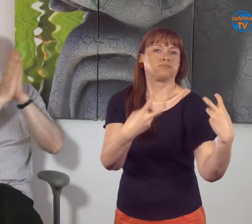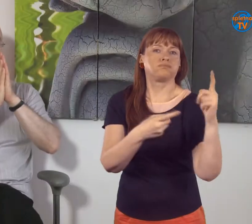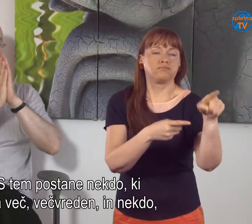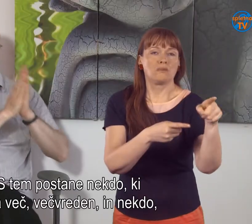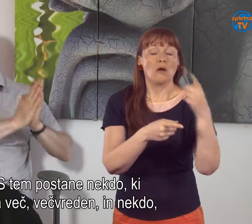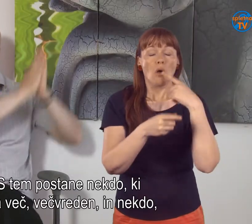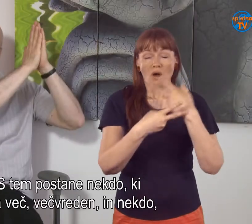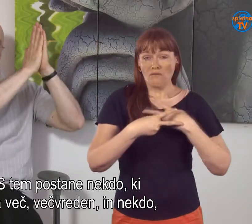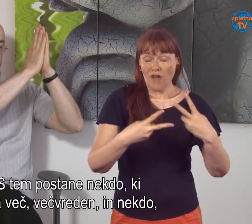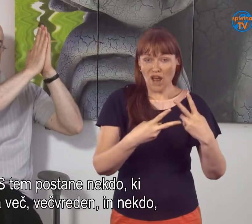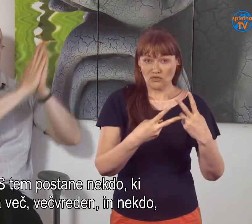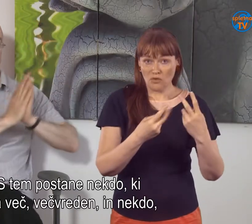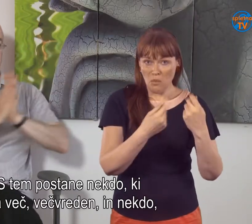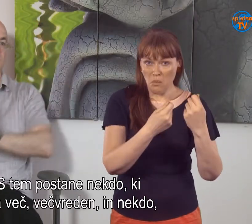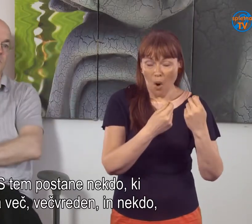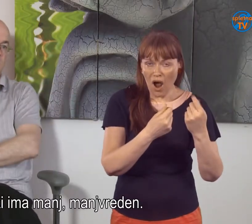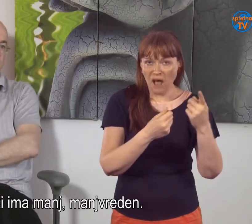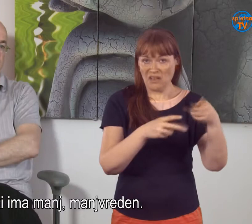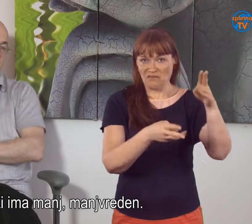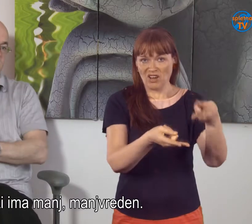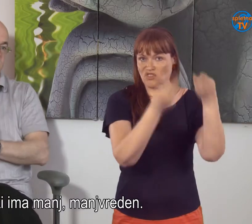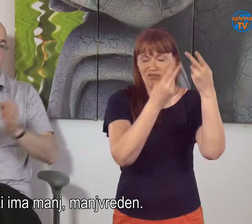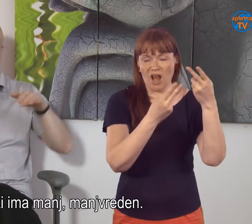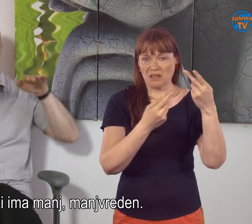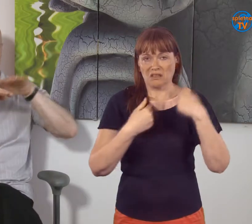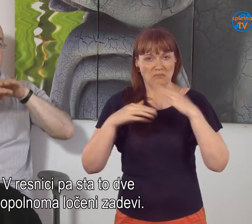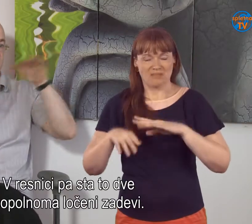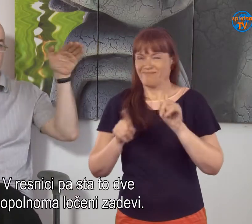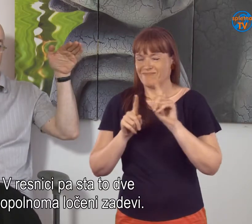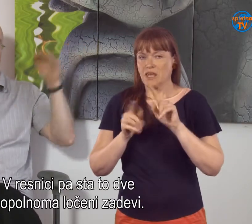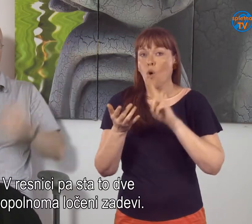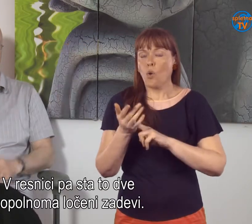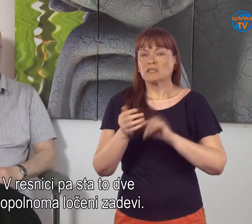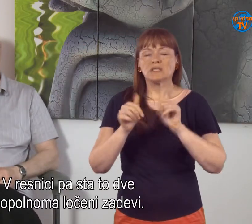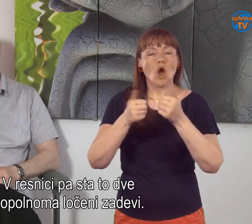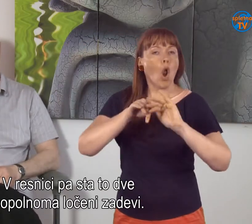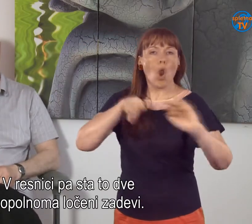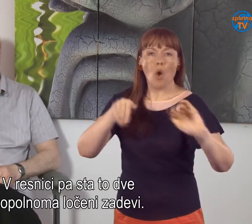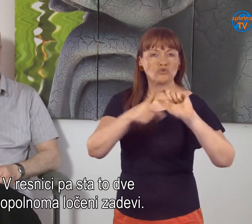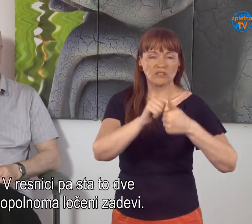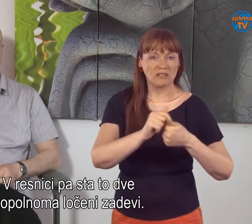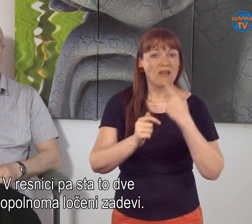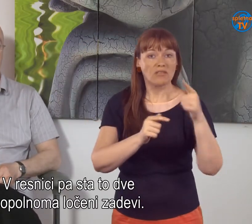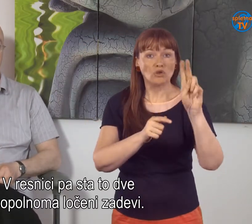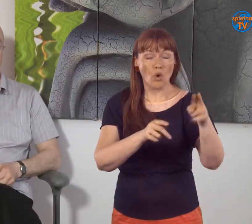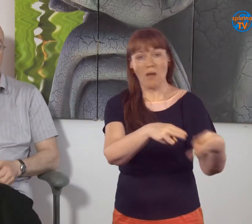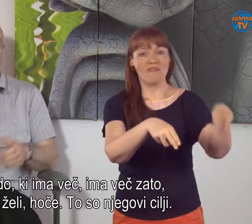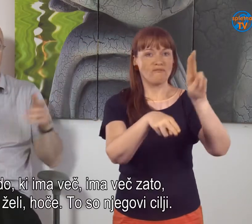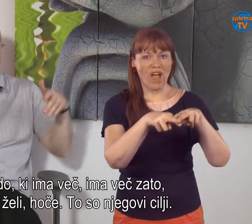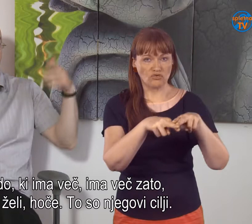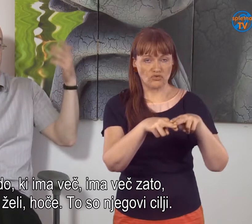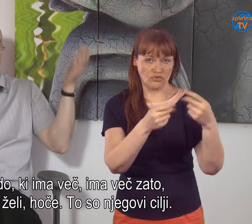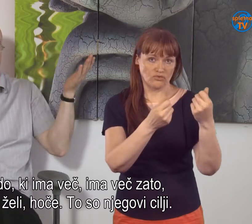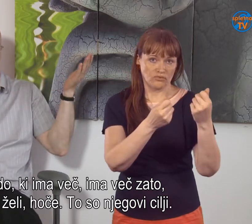In zdaj nekdo, ki ima več, je več vreden, nekdo, ki ima manj, je manj vreden. V resnici sta pa to dve popolnoma ločeni zadevi. Nekdo,